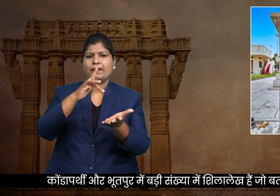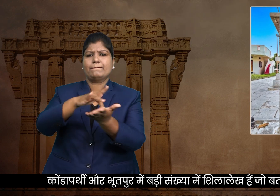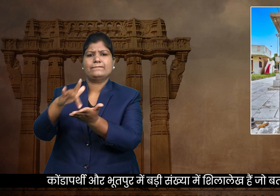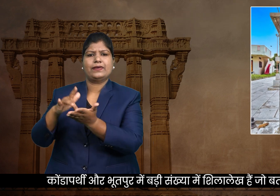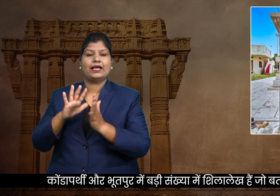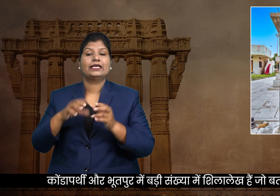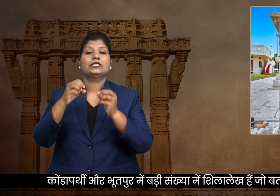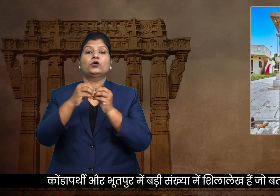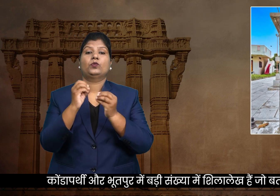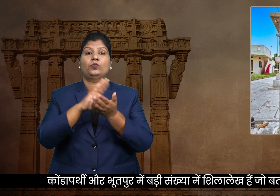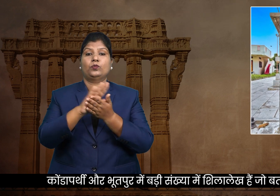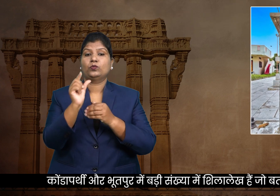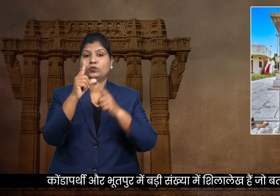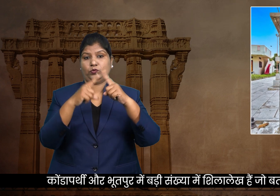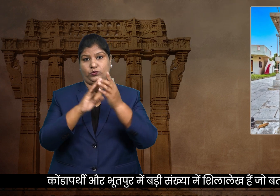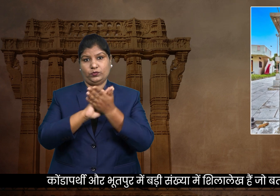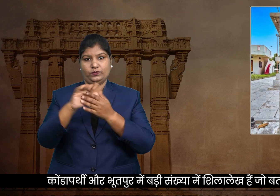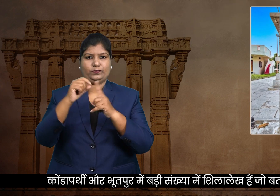और भूतपूर में